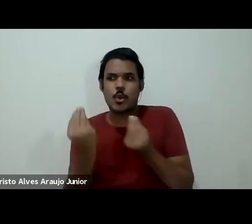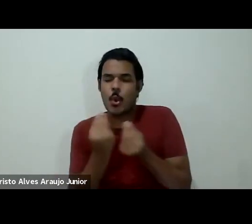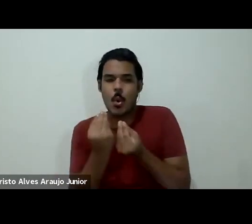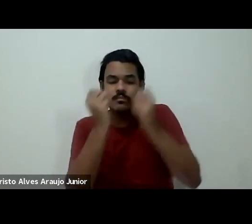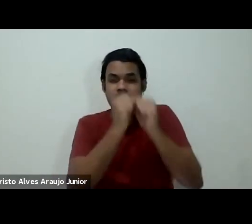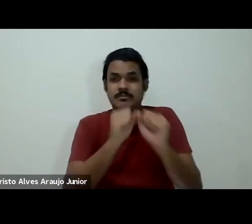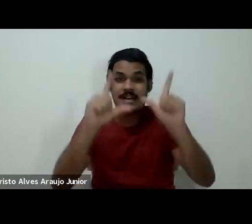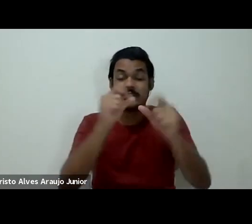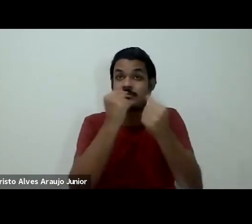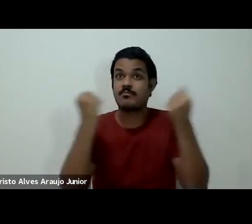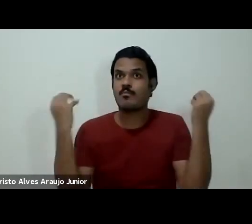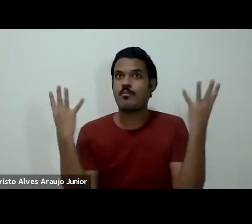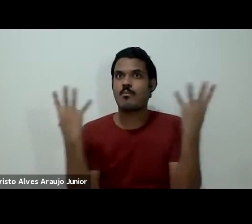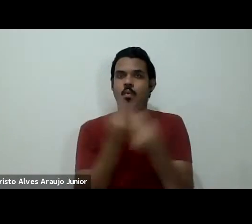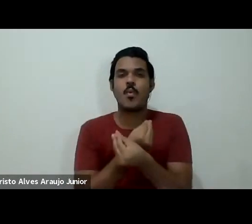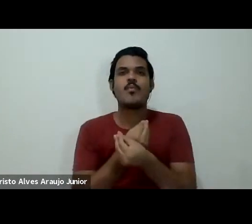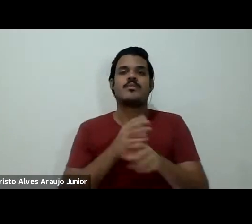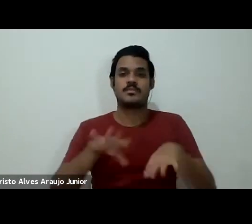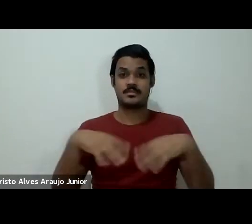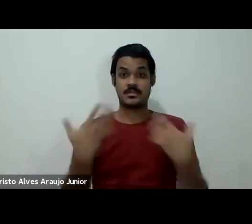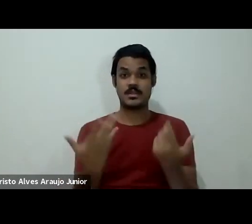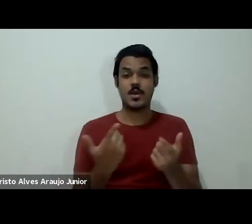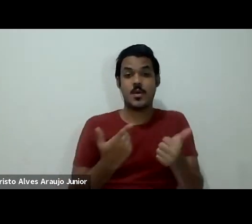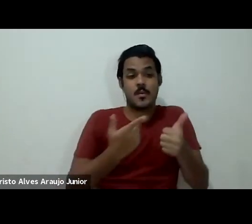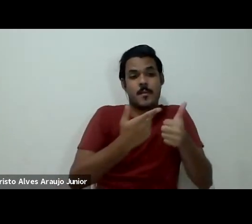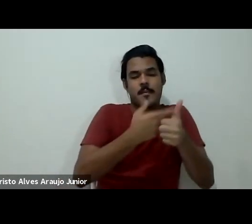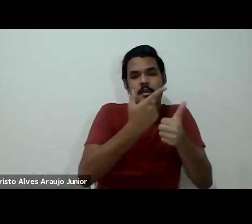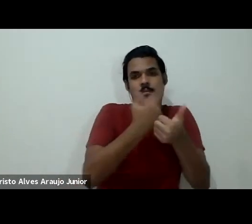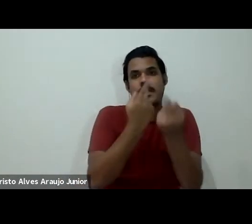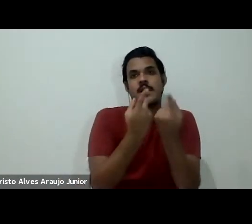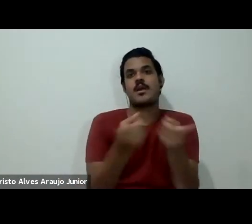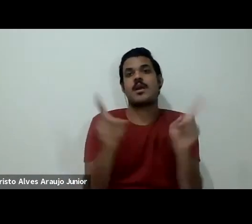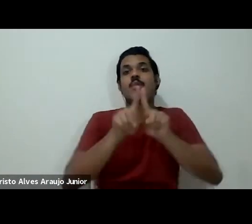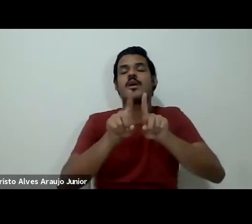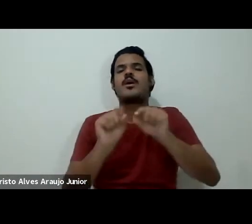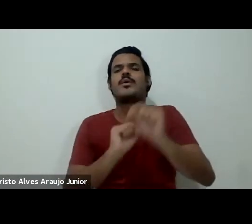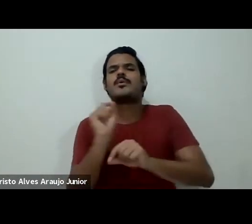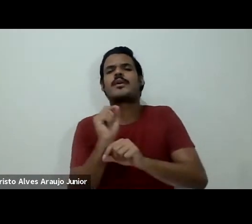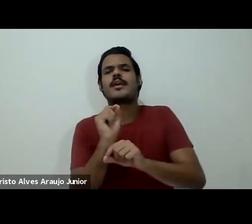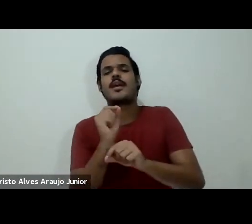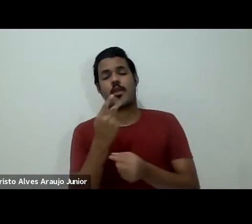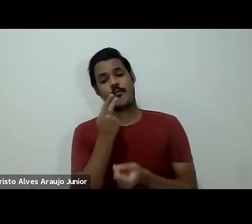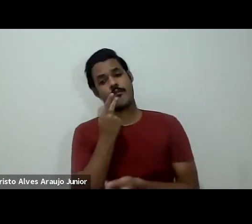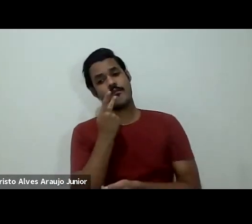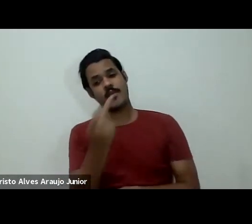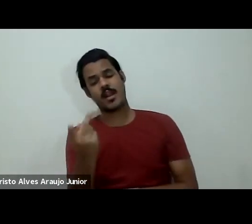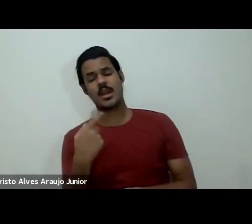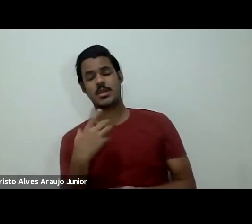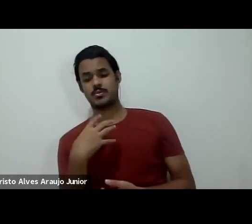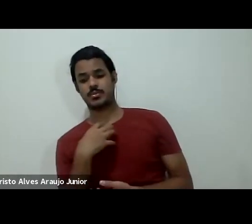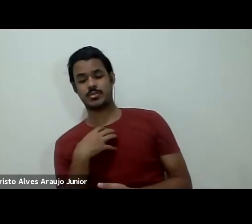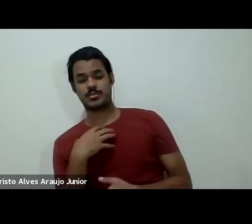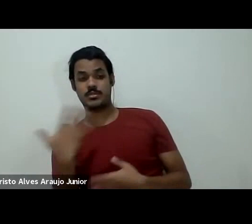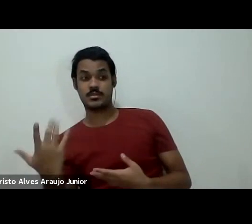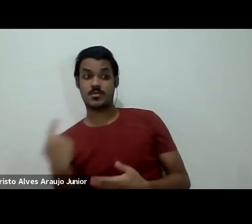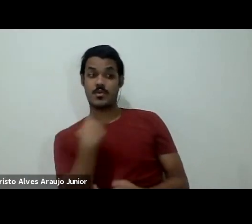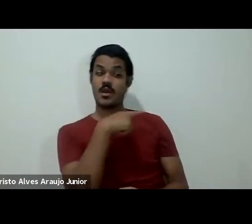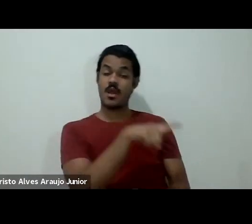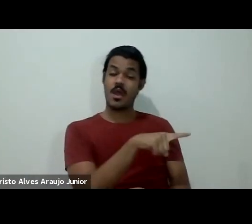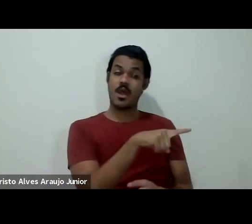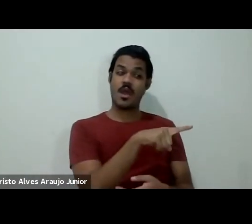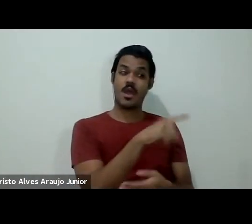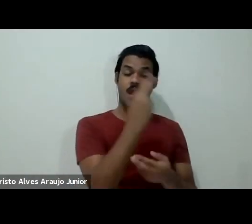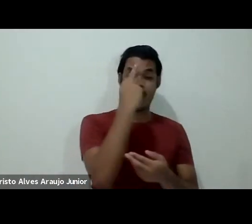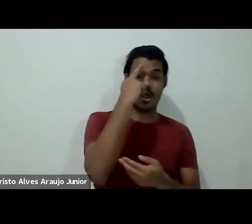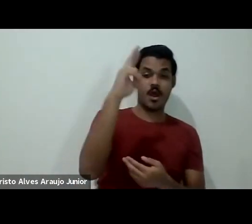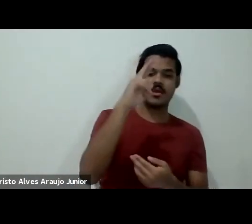Então, depois de uma primeira reunião, eu passei essa minha impressão e elas aceitaram, a equipe de